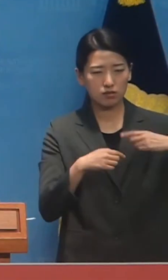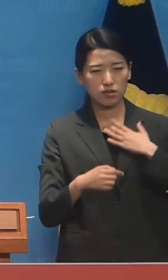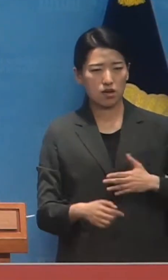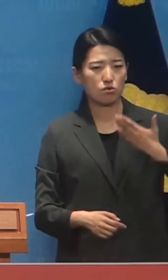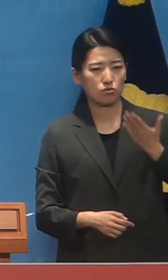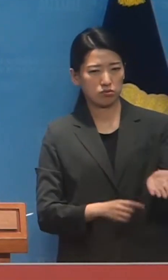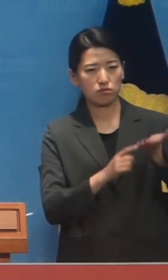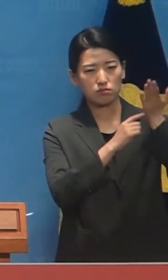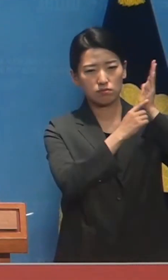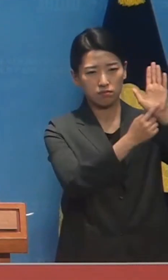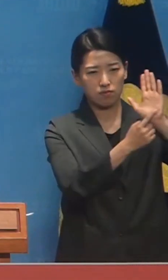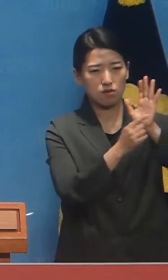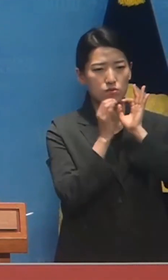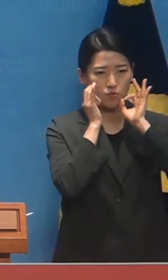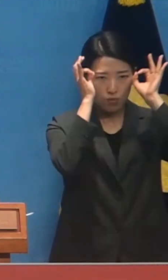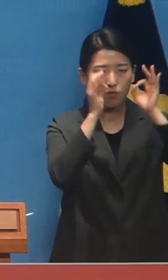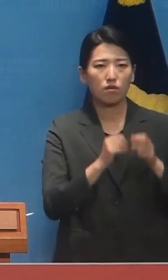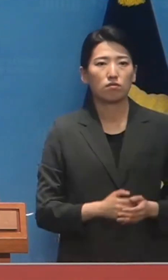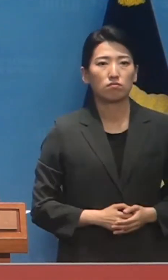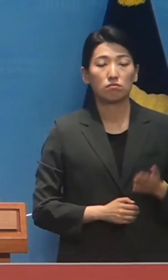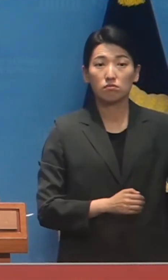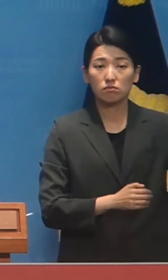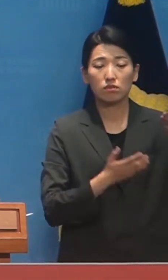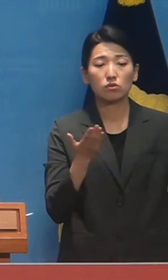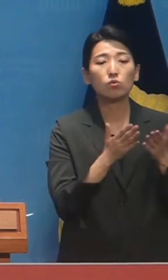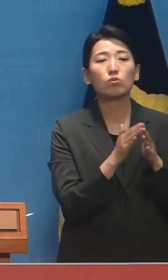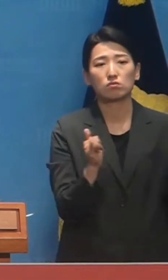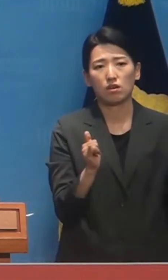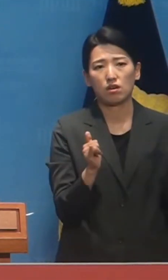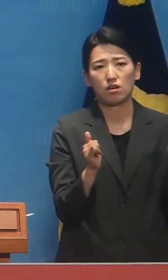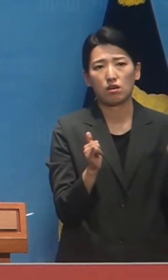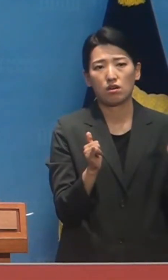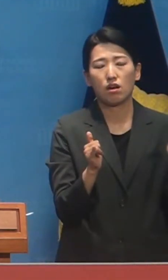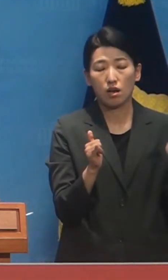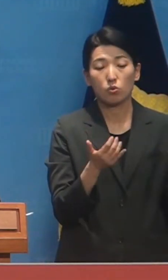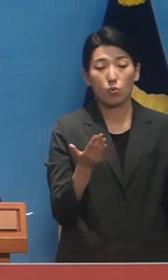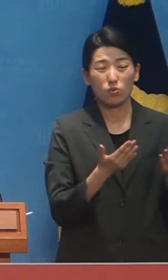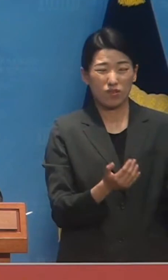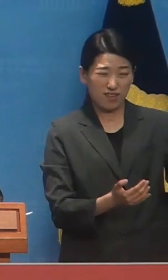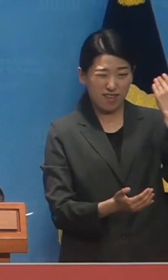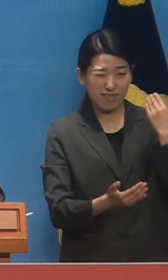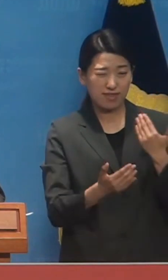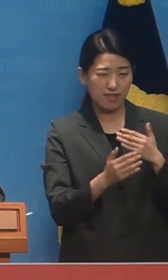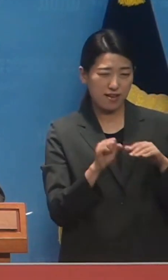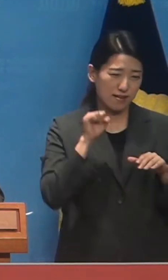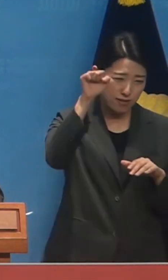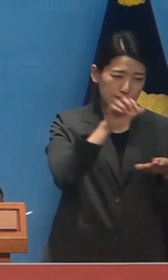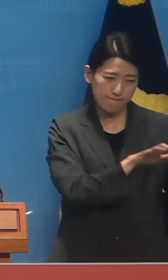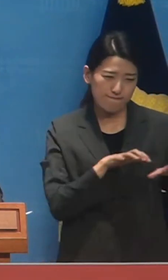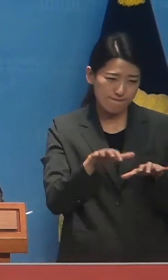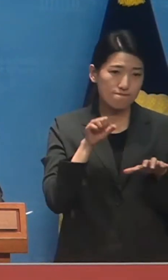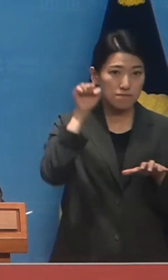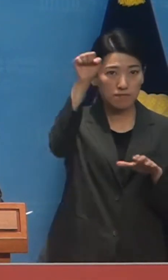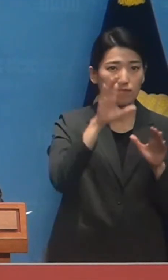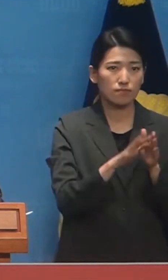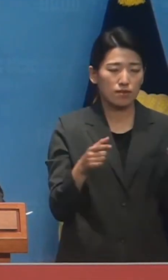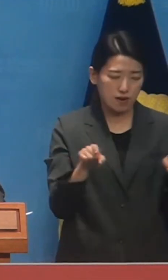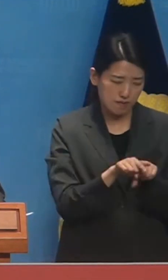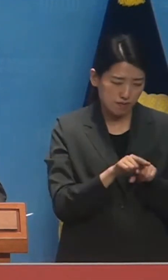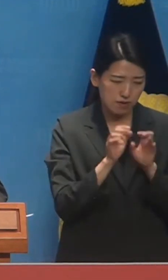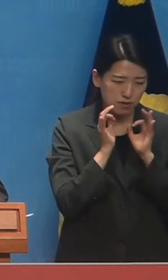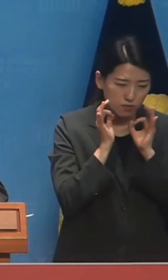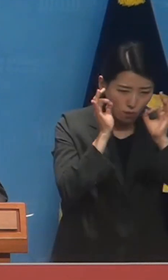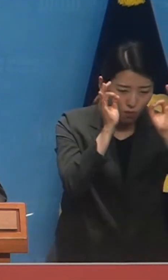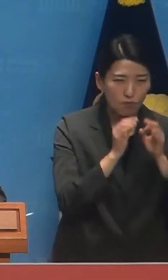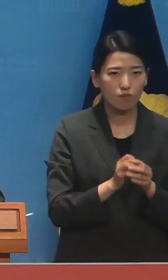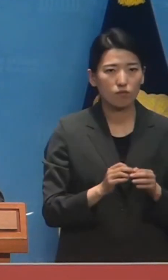왔습니다. 그는 노동 현장에서 약자와 함께 했으며 경기도 지사,